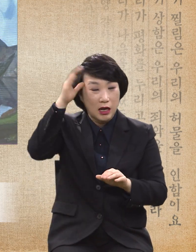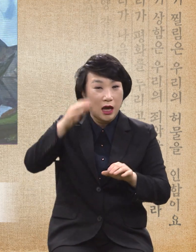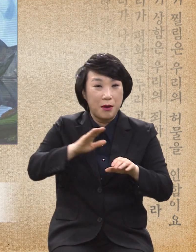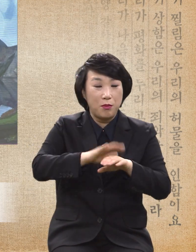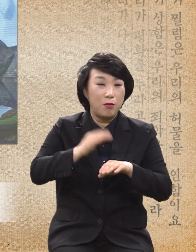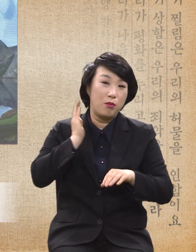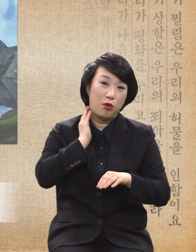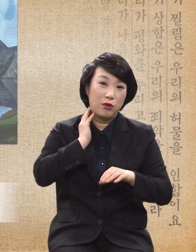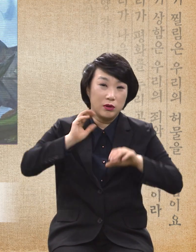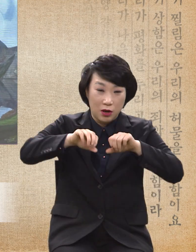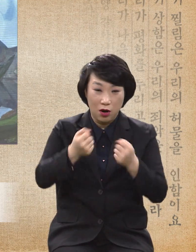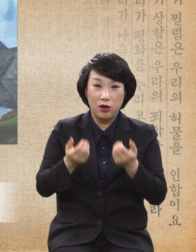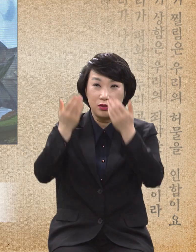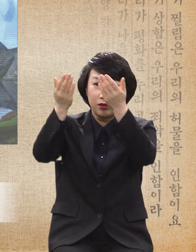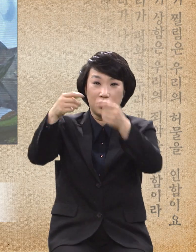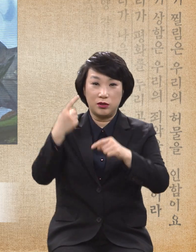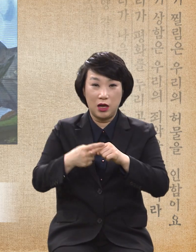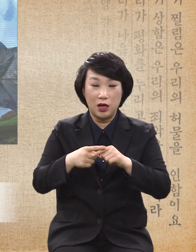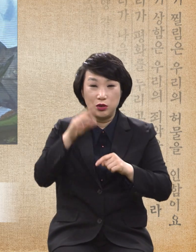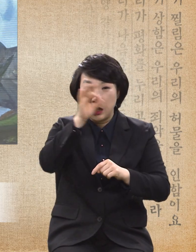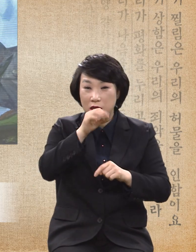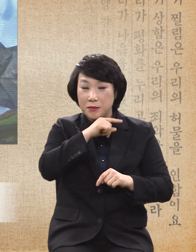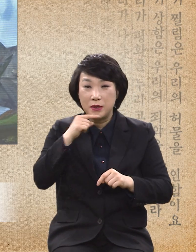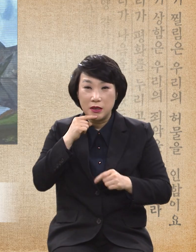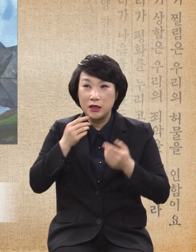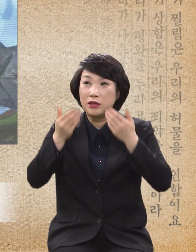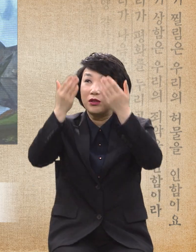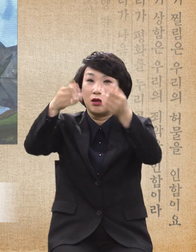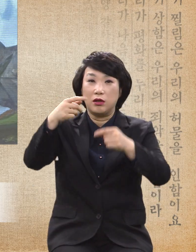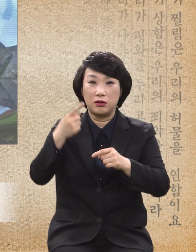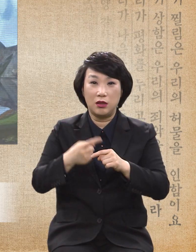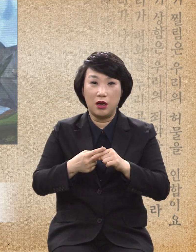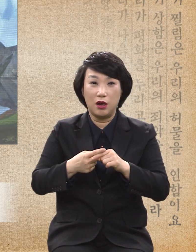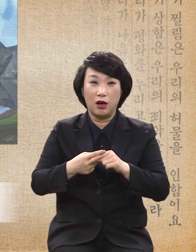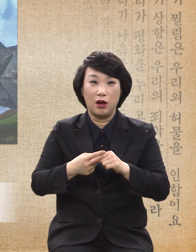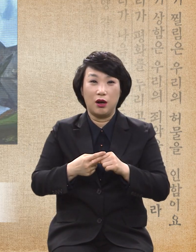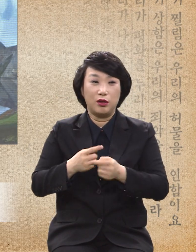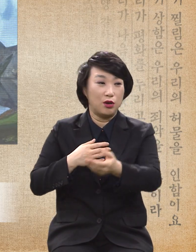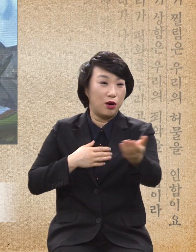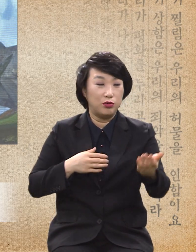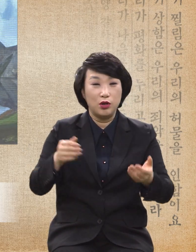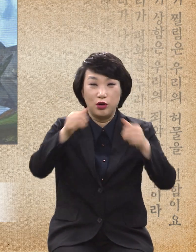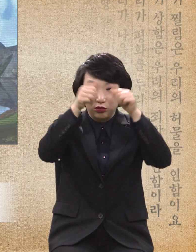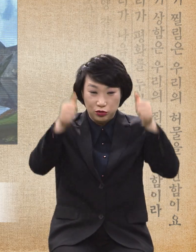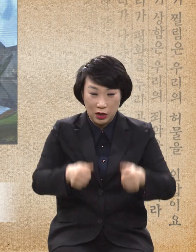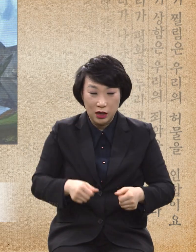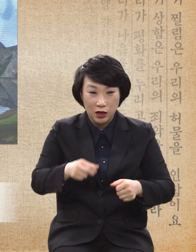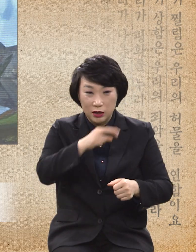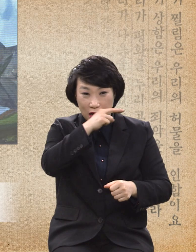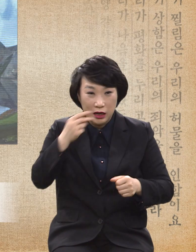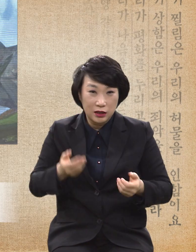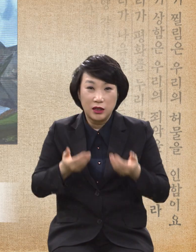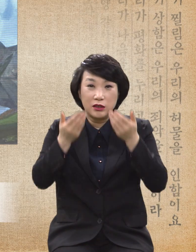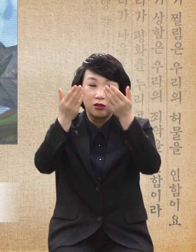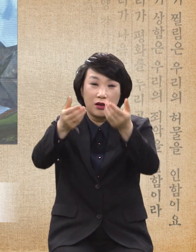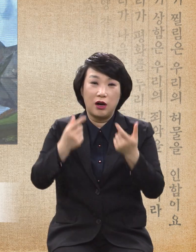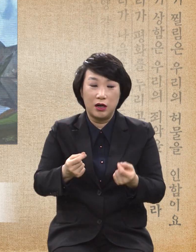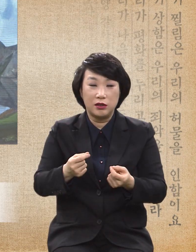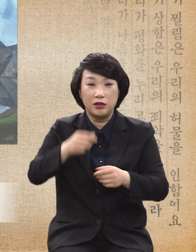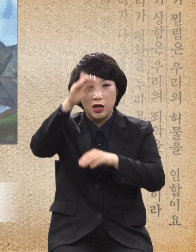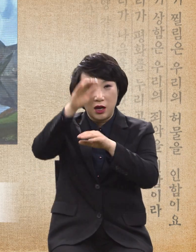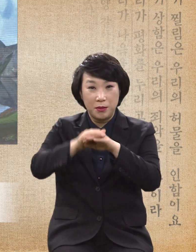개목을 꺾어 바친 것 같고 돼지 피를 바친 것 같고 여러분 우상을 분양함과 같은